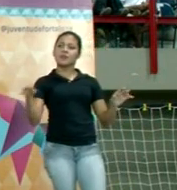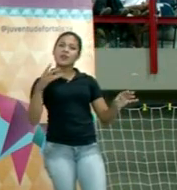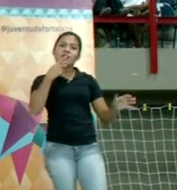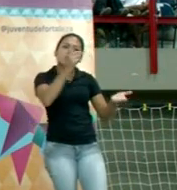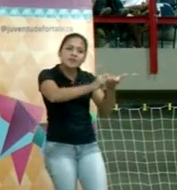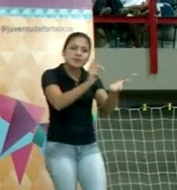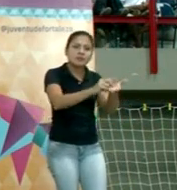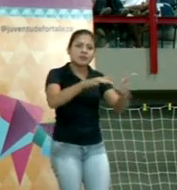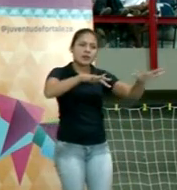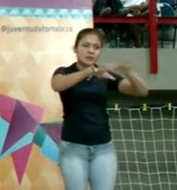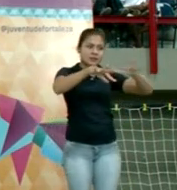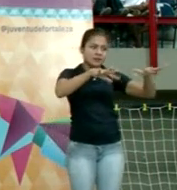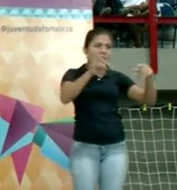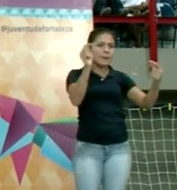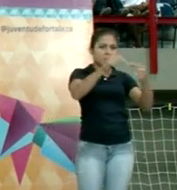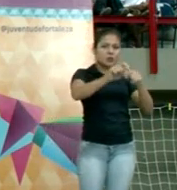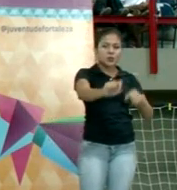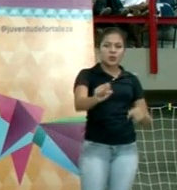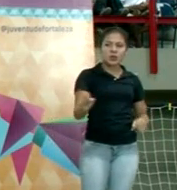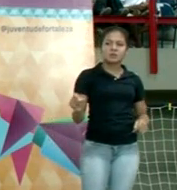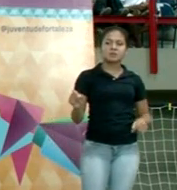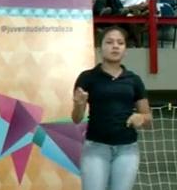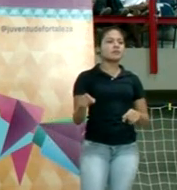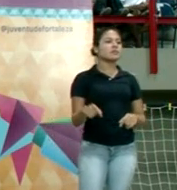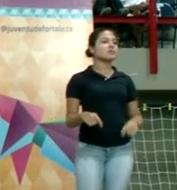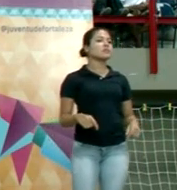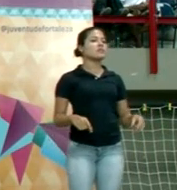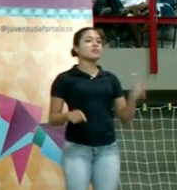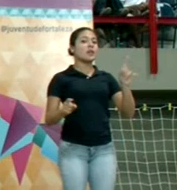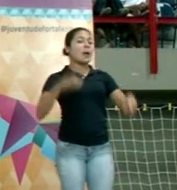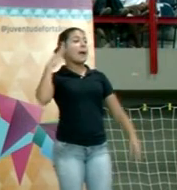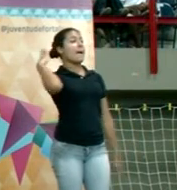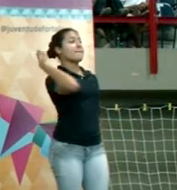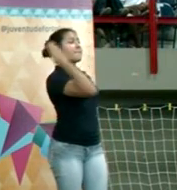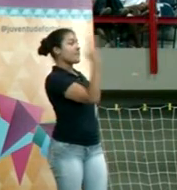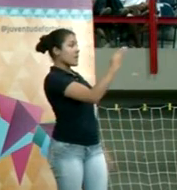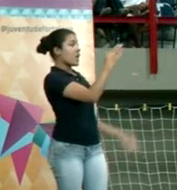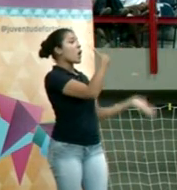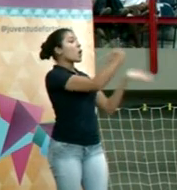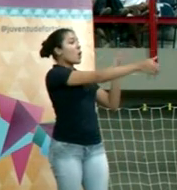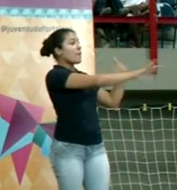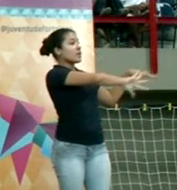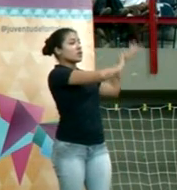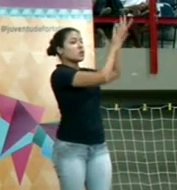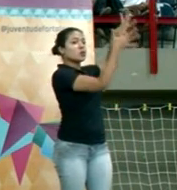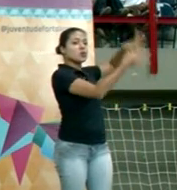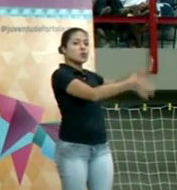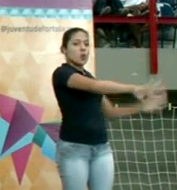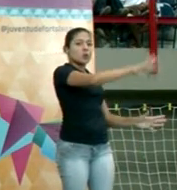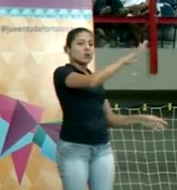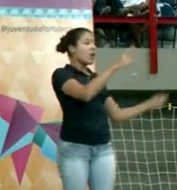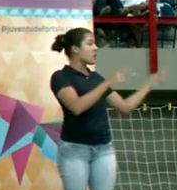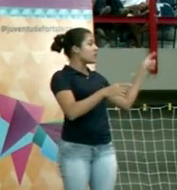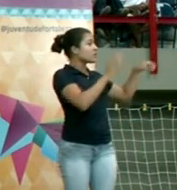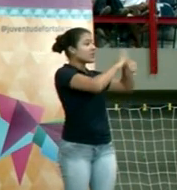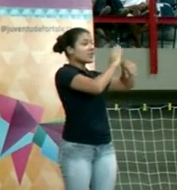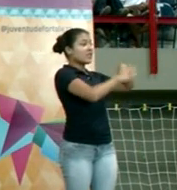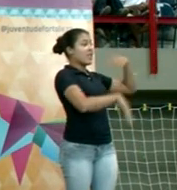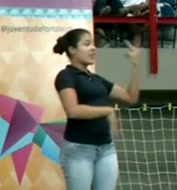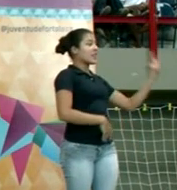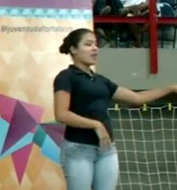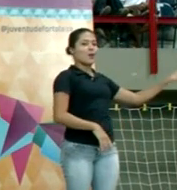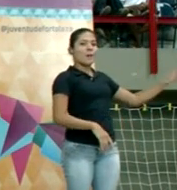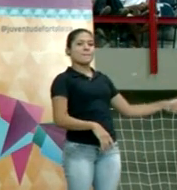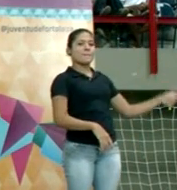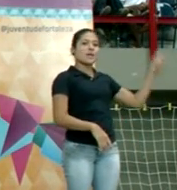falar da dinâmica que a gente fez. O que foi que a gente fez? Ele apontou onde é que a onda ia começar, ou seja, ele disse, vocês levantam